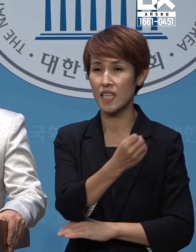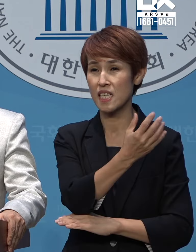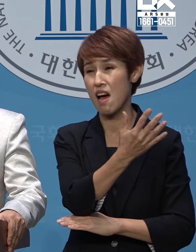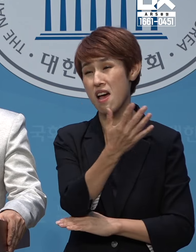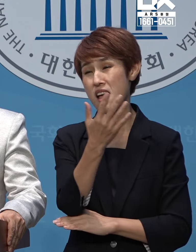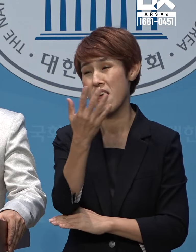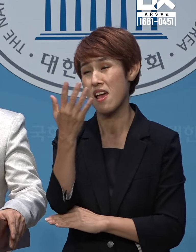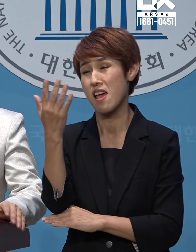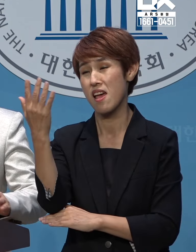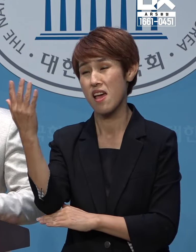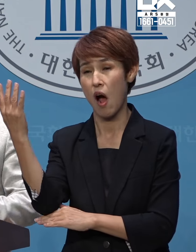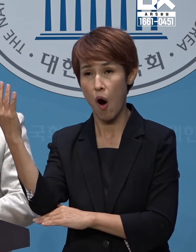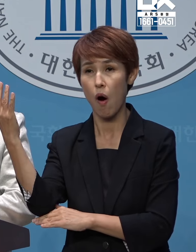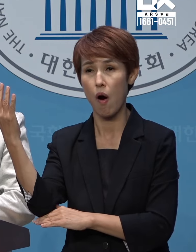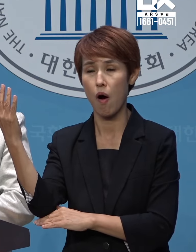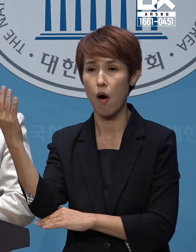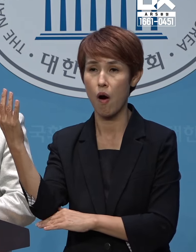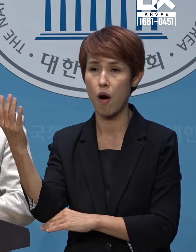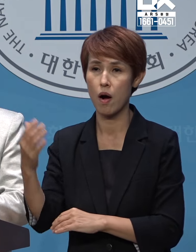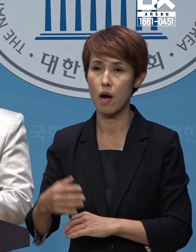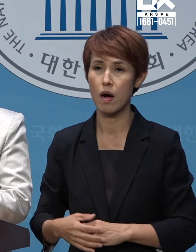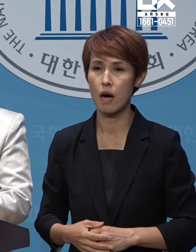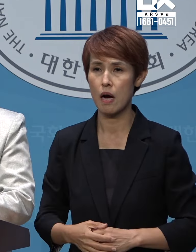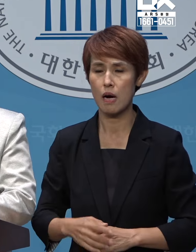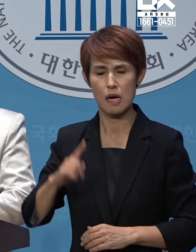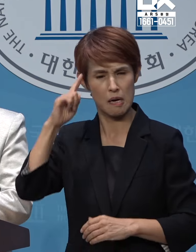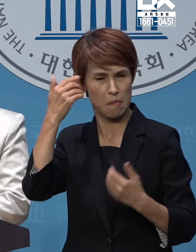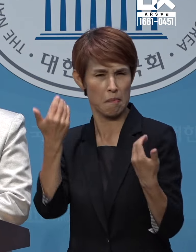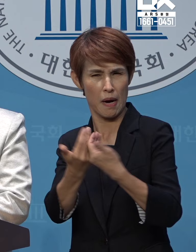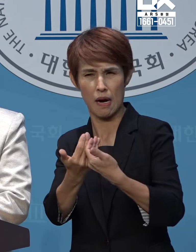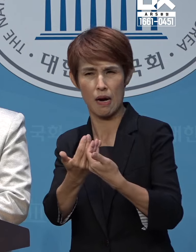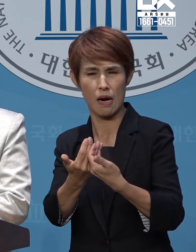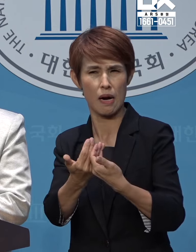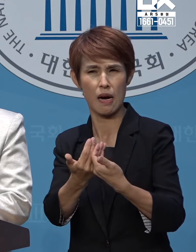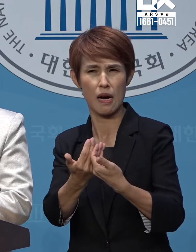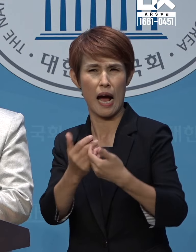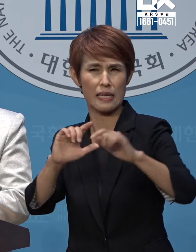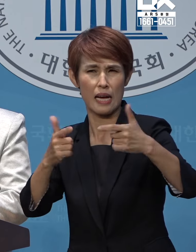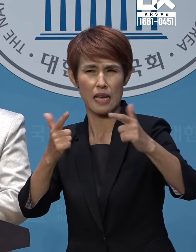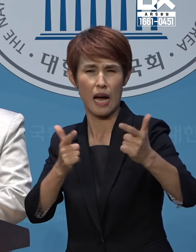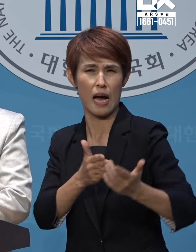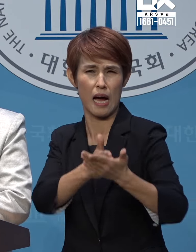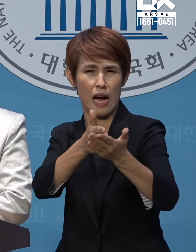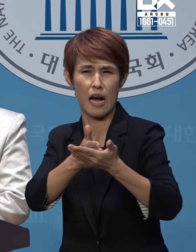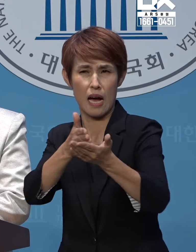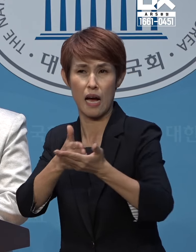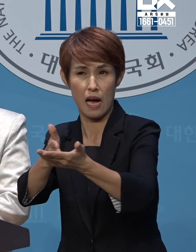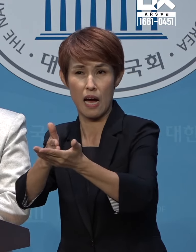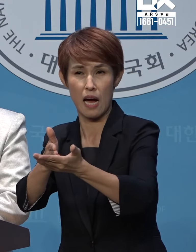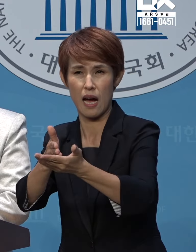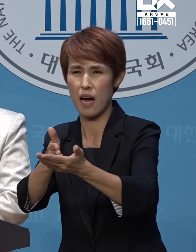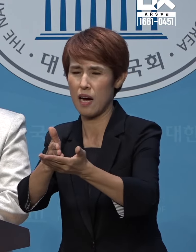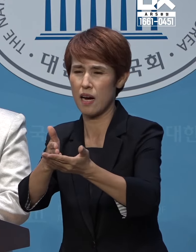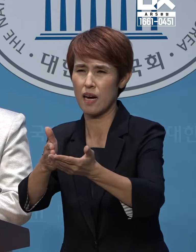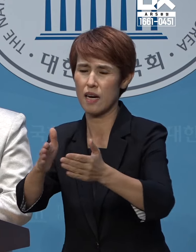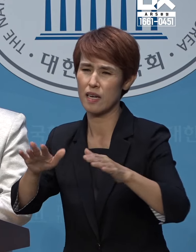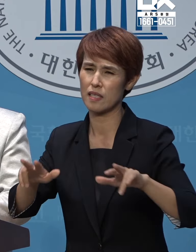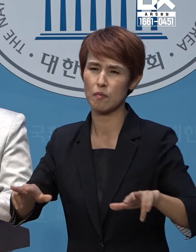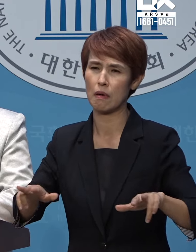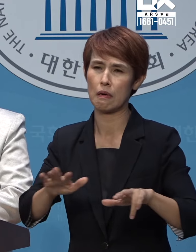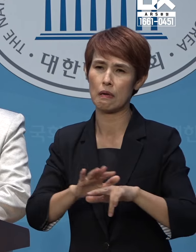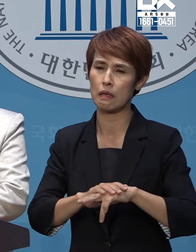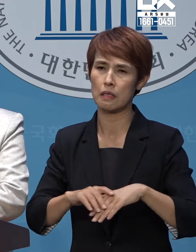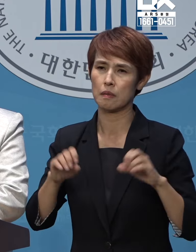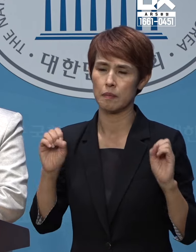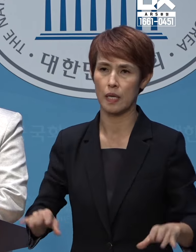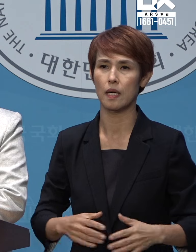쏟아내고 하두 많은 반복들 해 왔으나 대응할 가치조차도 없습니다 그러나요